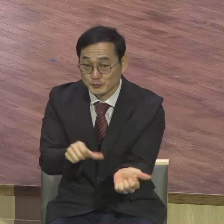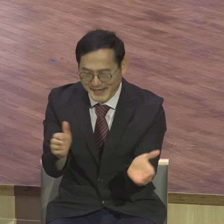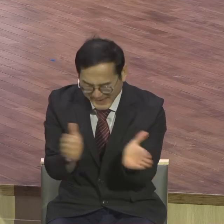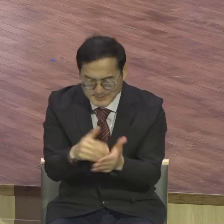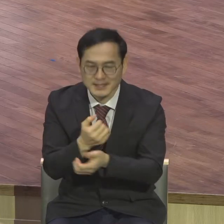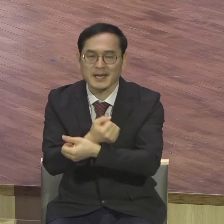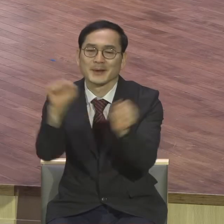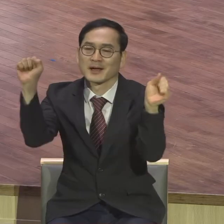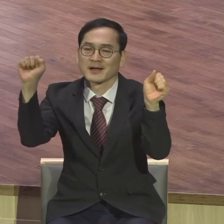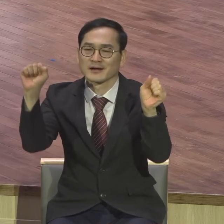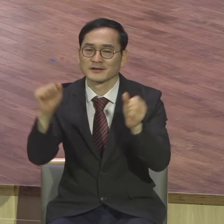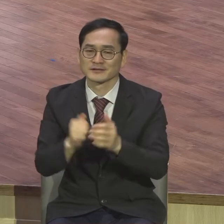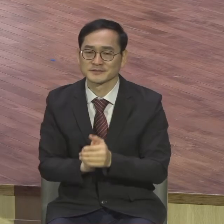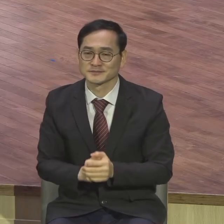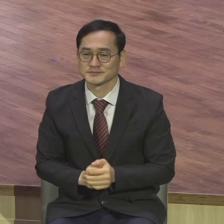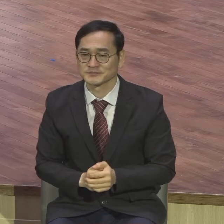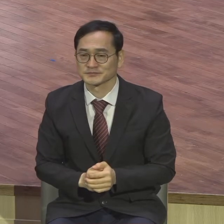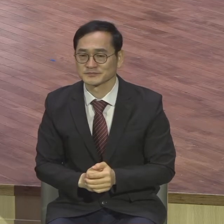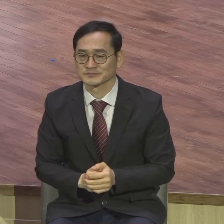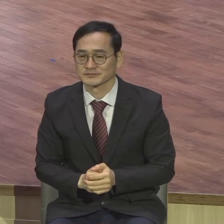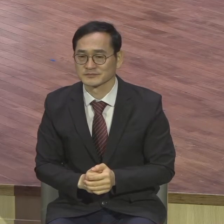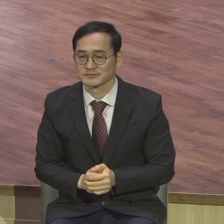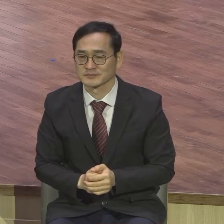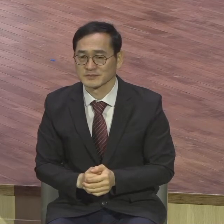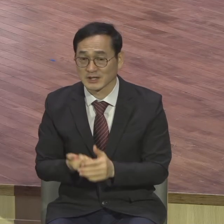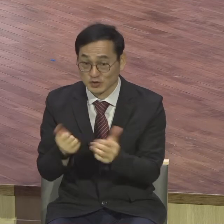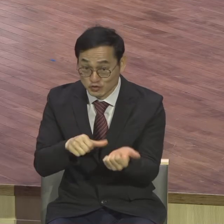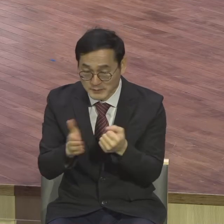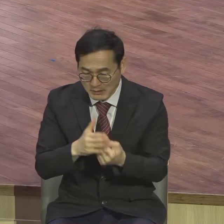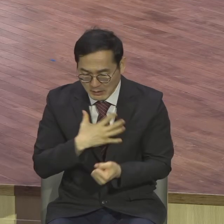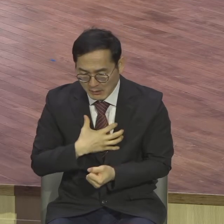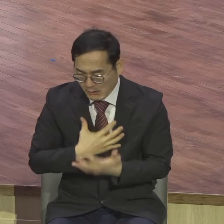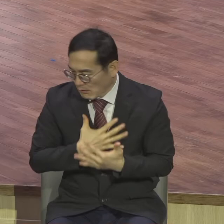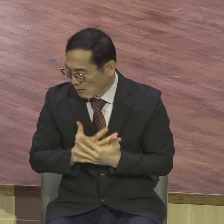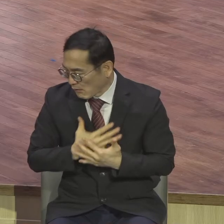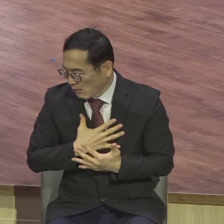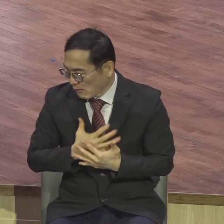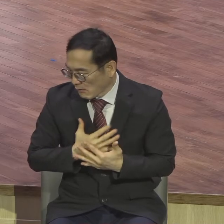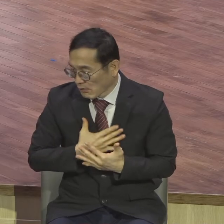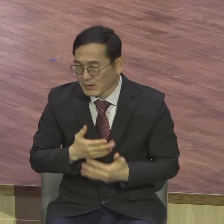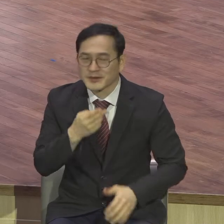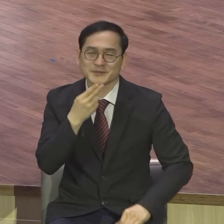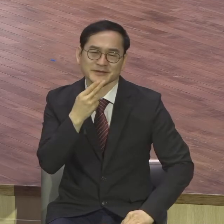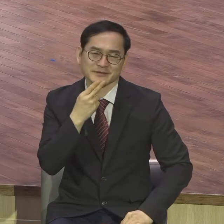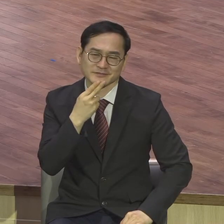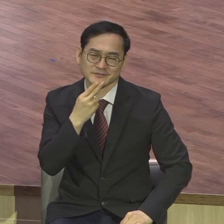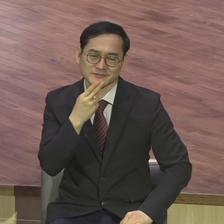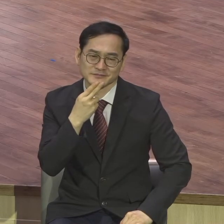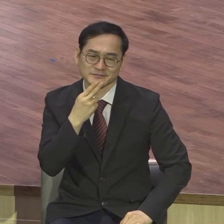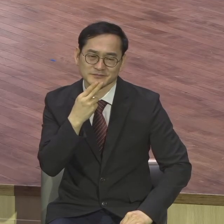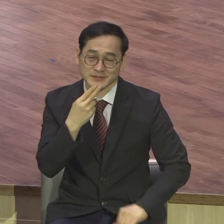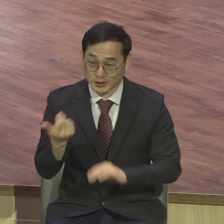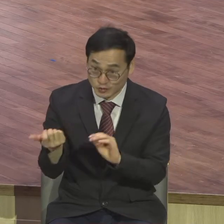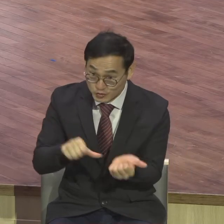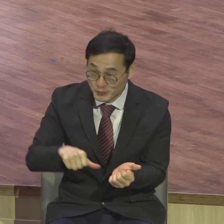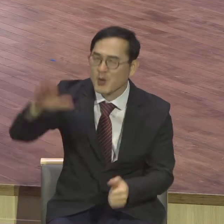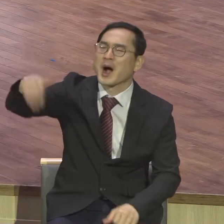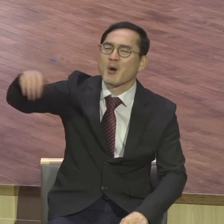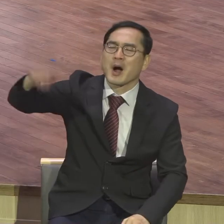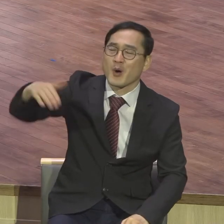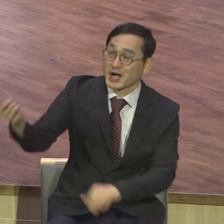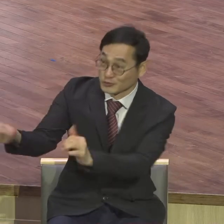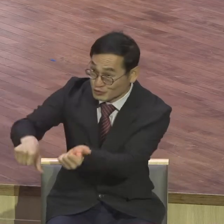자유입니다. 죽음에서도 자유예요. 자유. 세상 사람들은 죽음 두려워해요. 우리는 죽음 오면 찬양